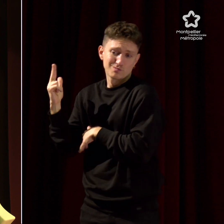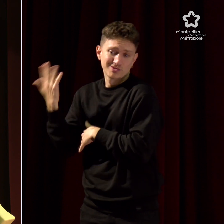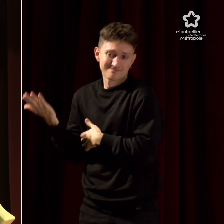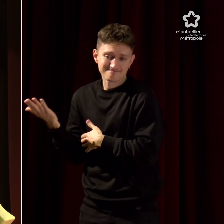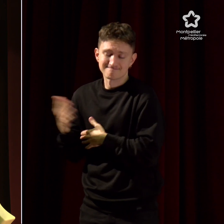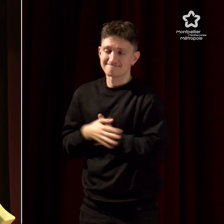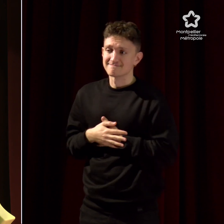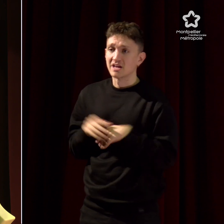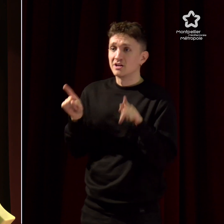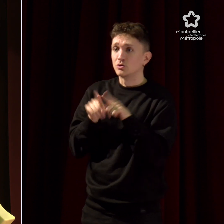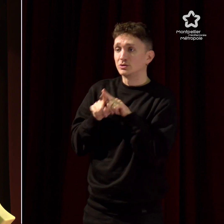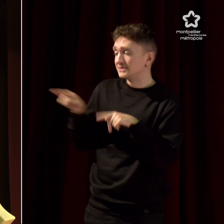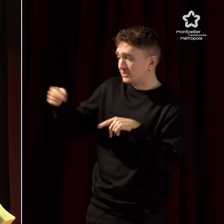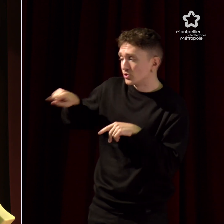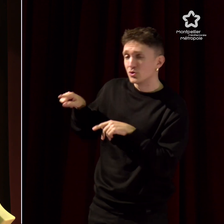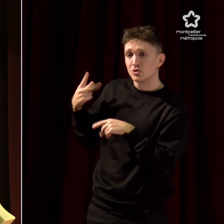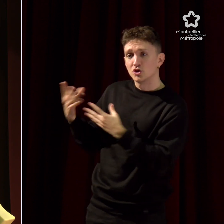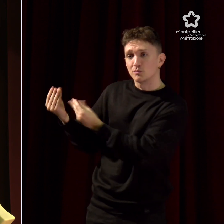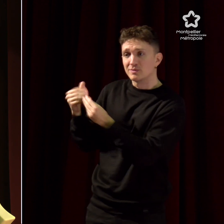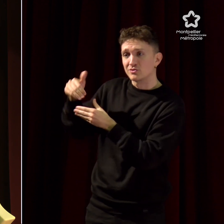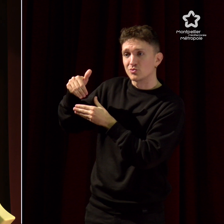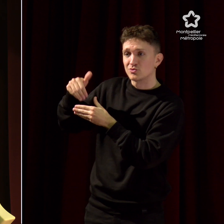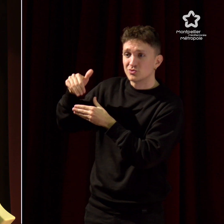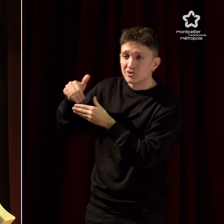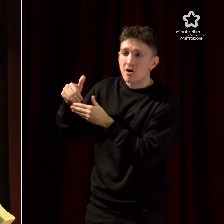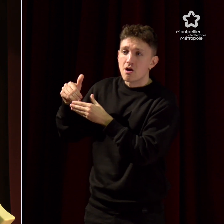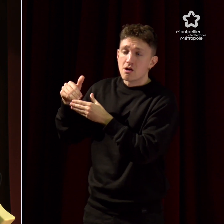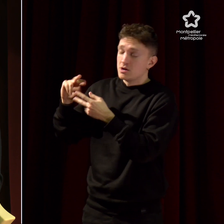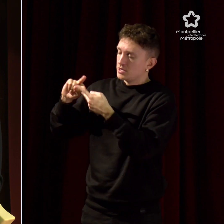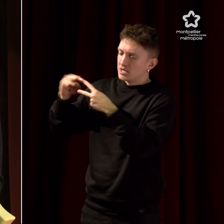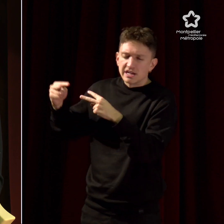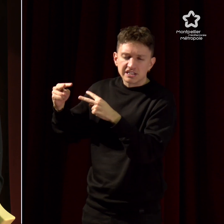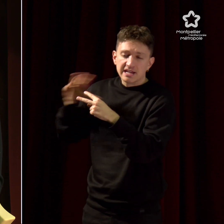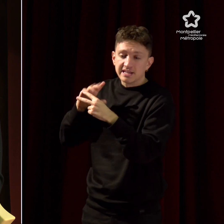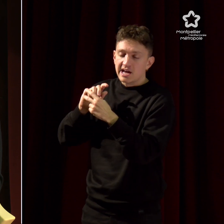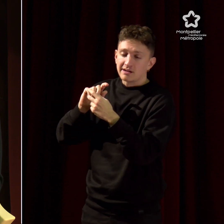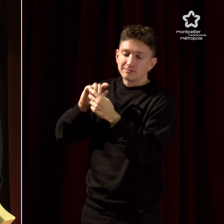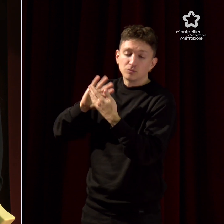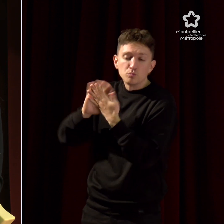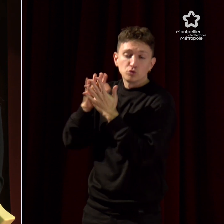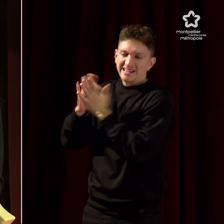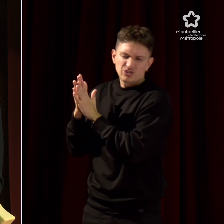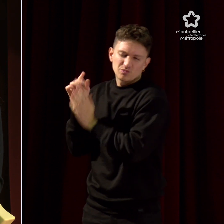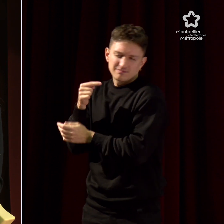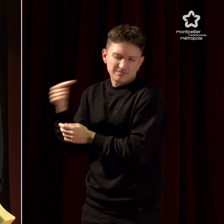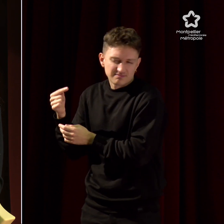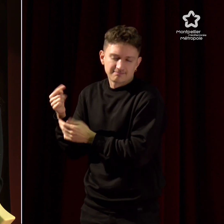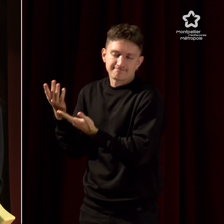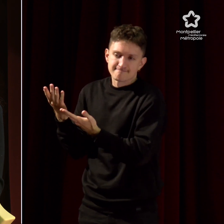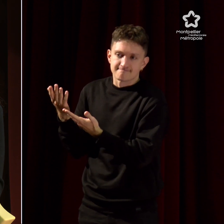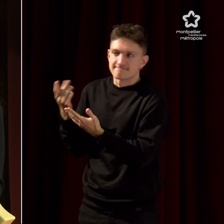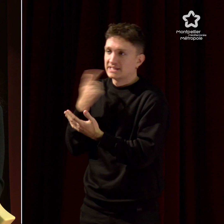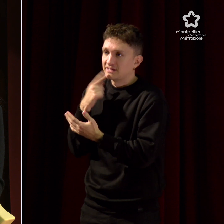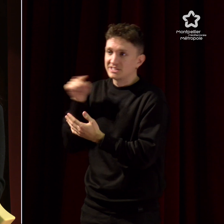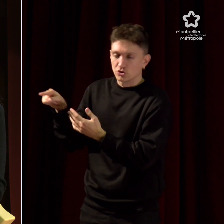qui génétiquement avaient accumulé pas mal de mutations, on dit délétères, c'est-à-dire qu'il n'avait pas un génome, il